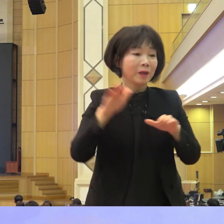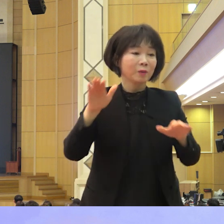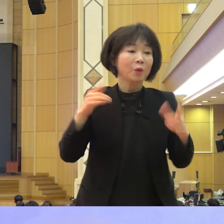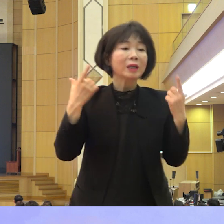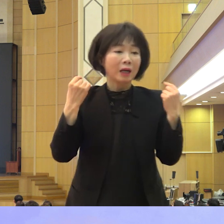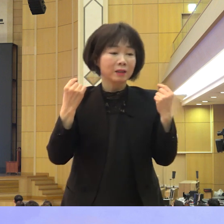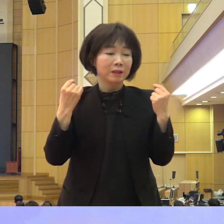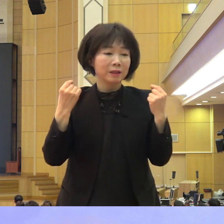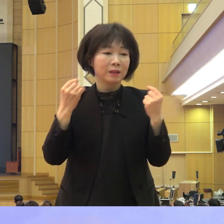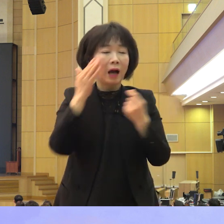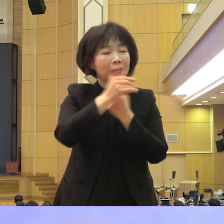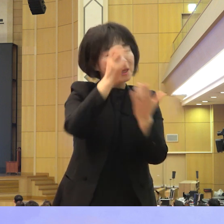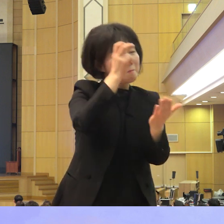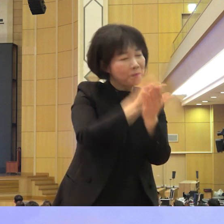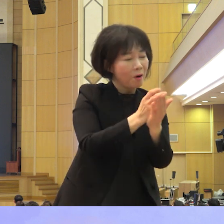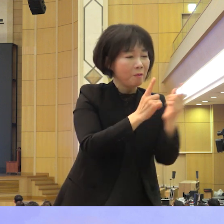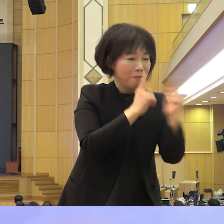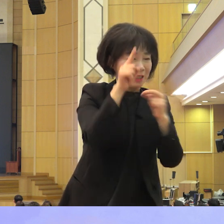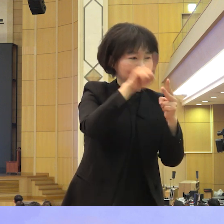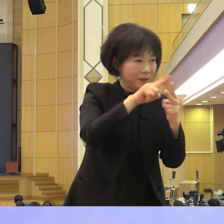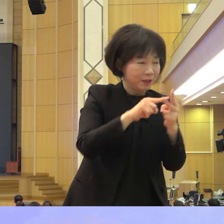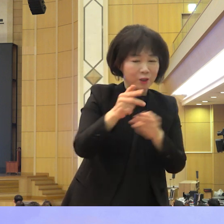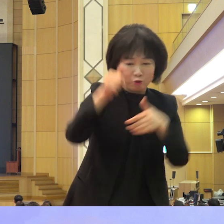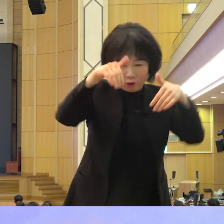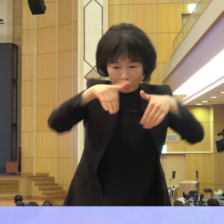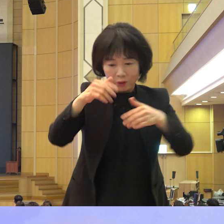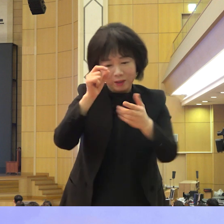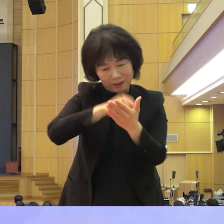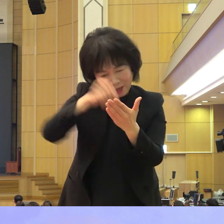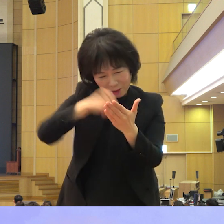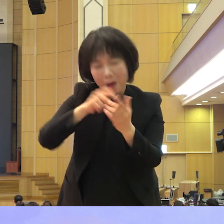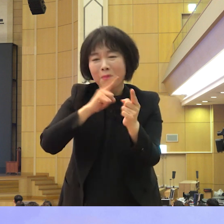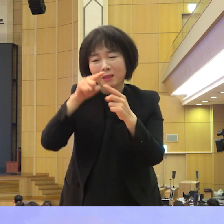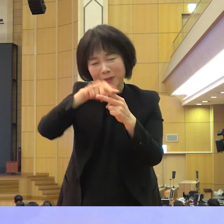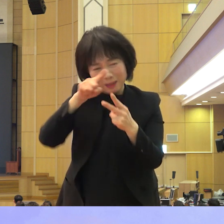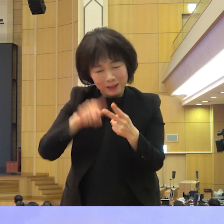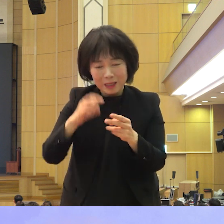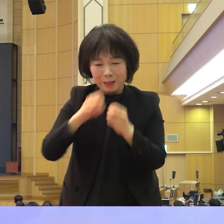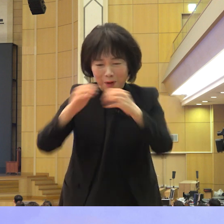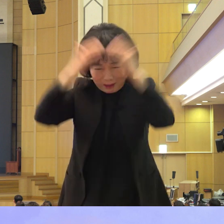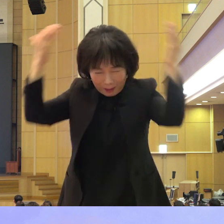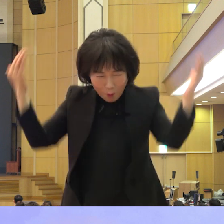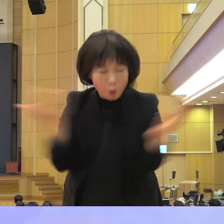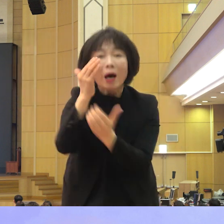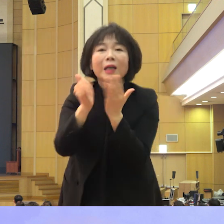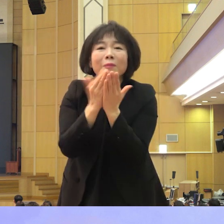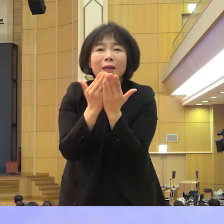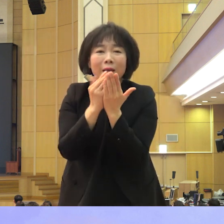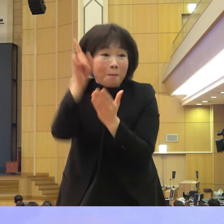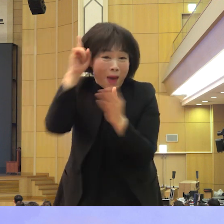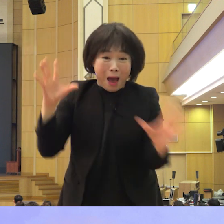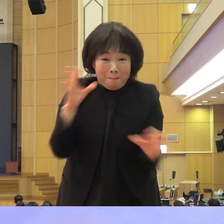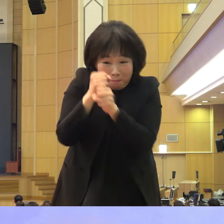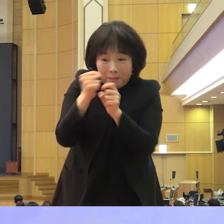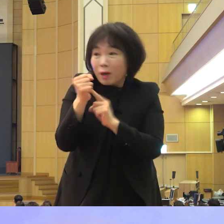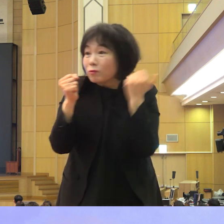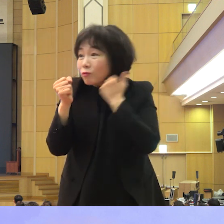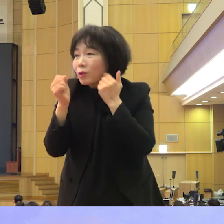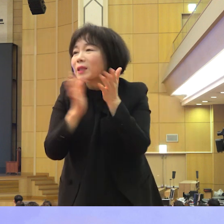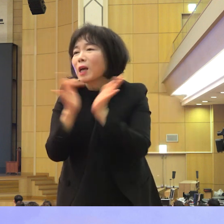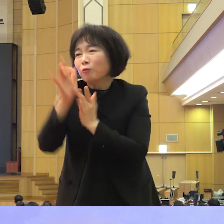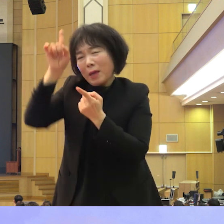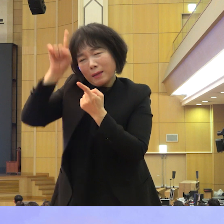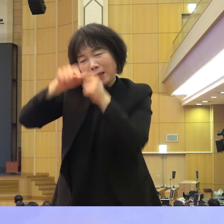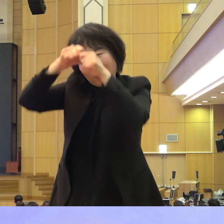말씀에 율법이든 선자가 쓴 글이든 모든 성경에, 그리고 시편의 모든 성경에 예수님에 대해서